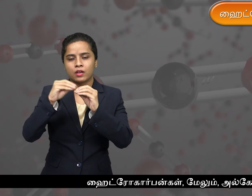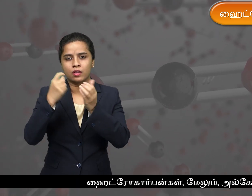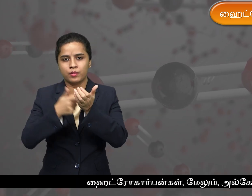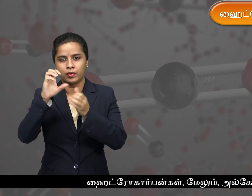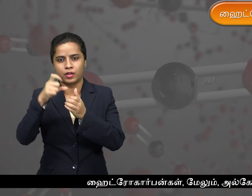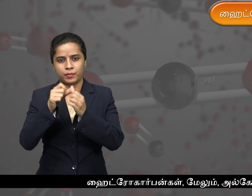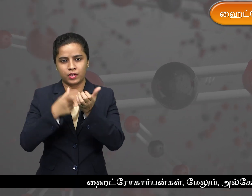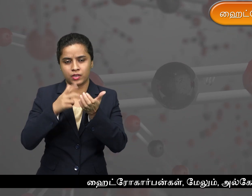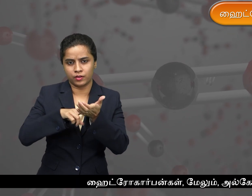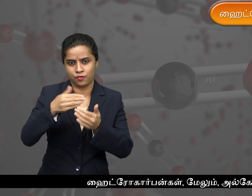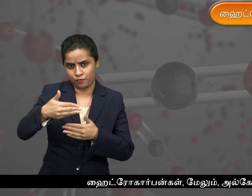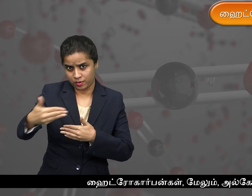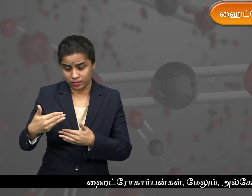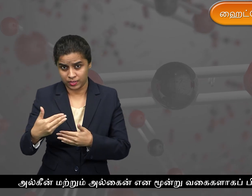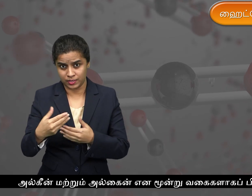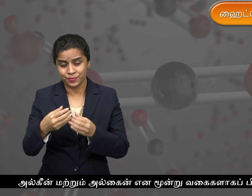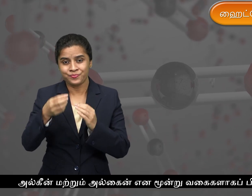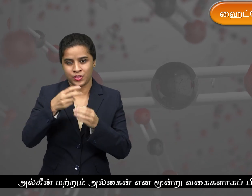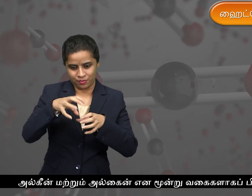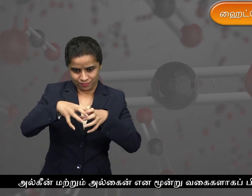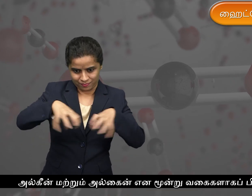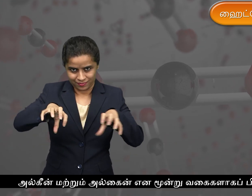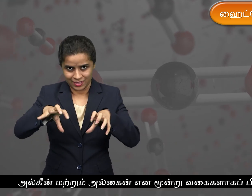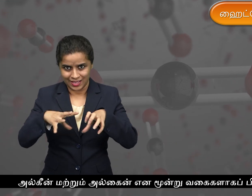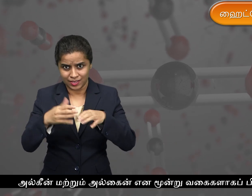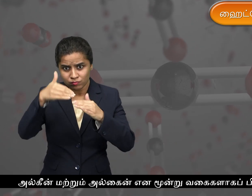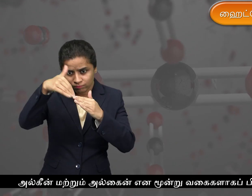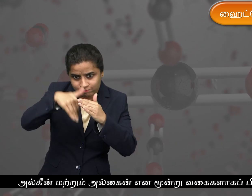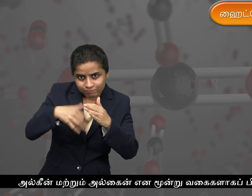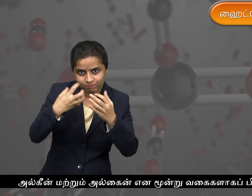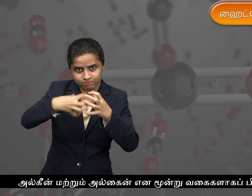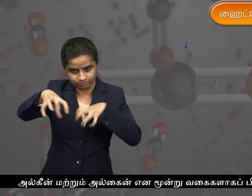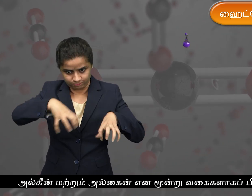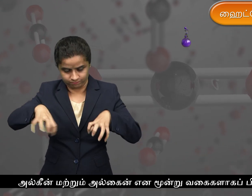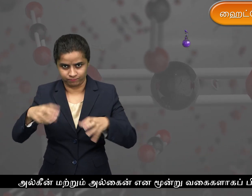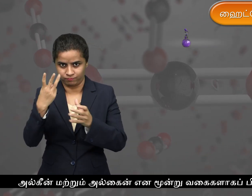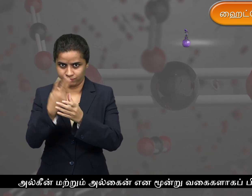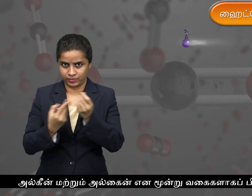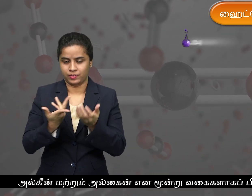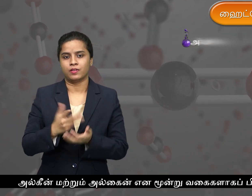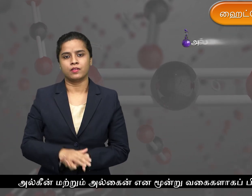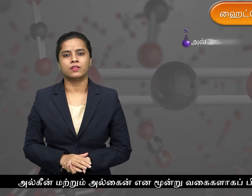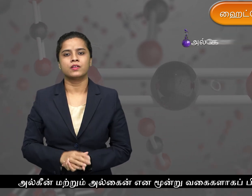ஹைட்ரோகார்பன்கள் மேலும் அல்கேன், அல்கீன் மற்றும் அல்கைன் என 3 வகைகளாக